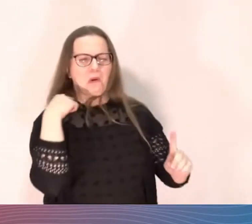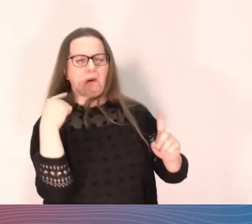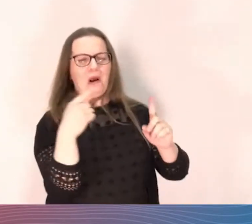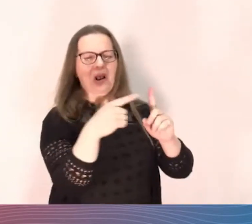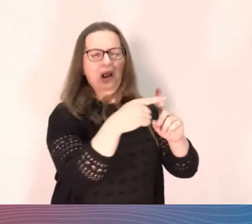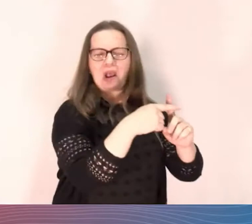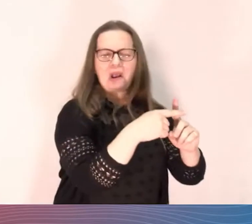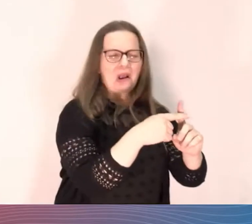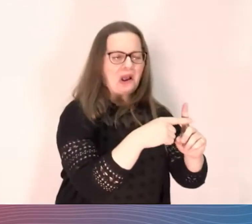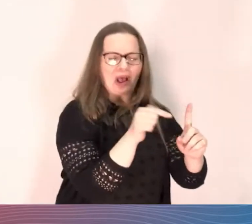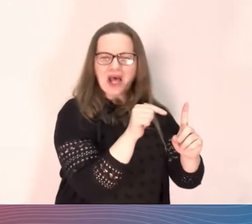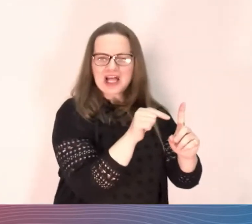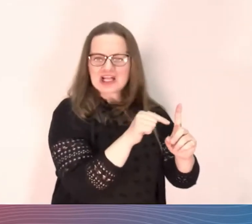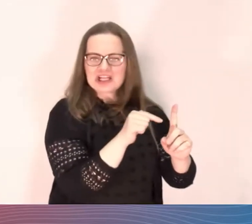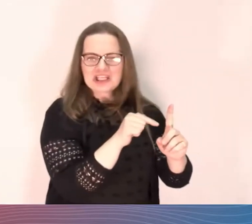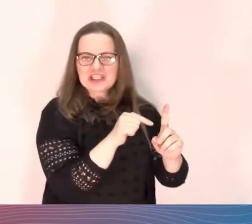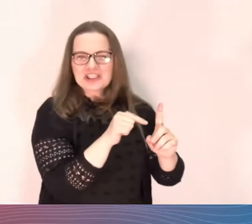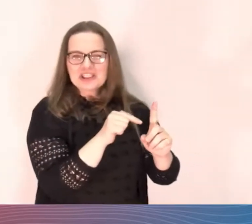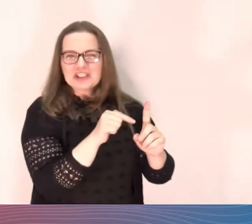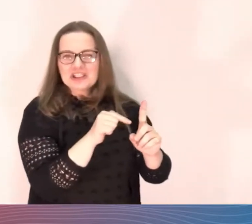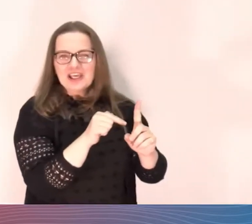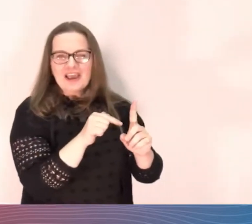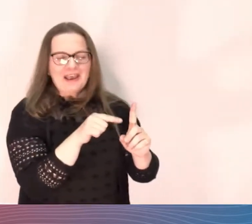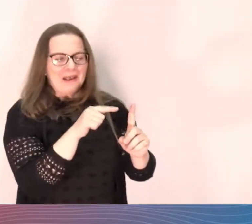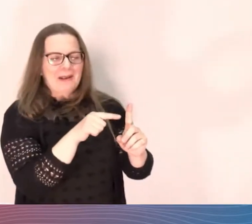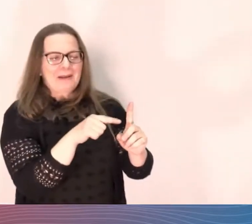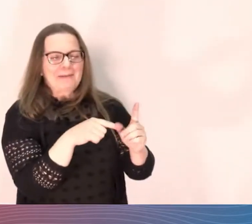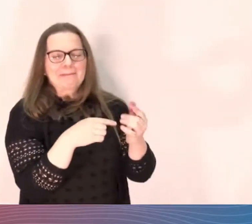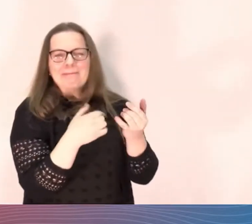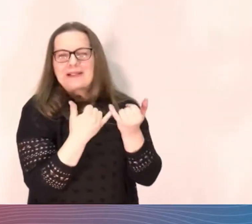injustamente, como bandido, como malfeitor.